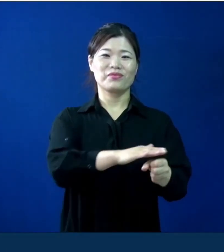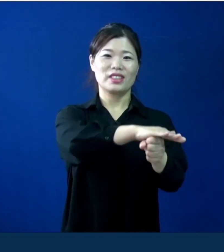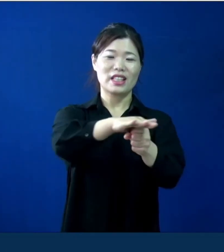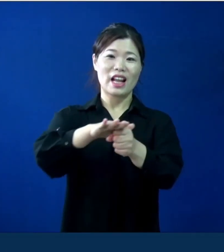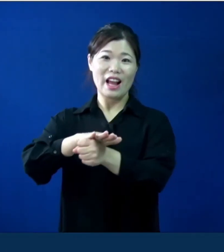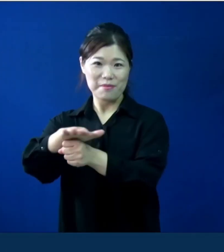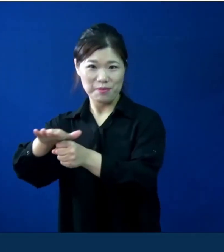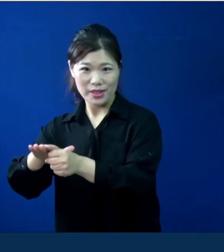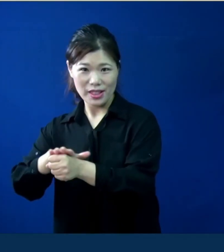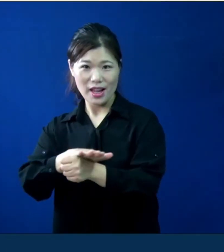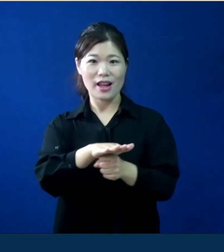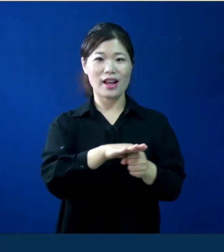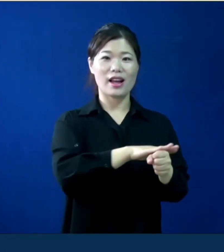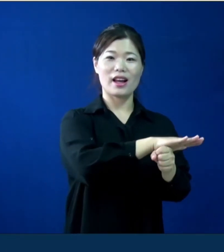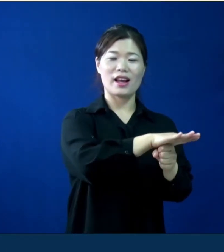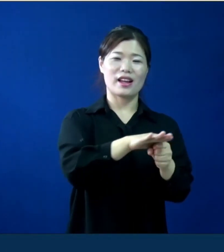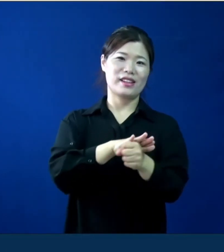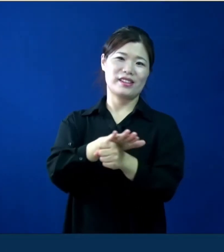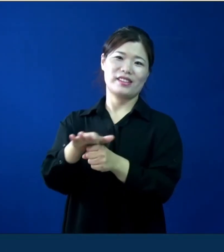사랑합니다.